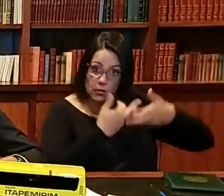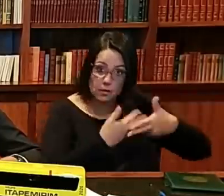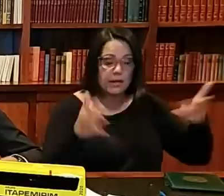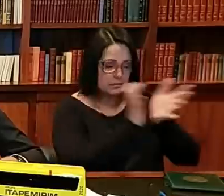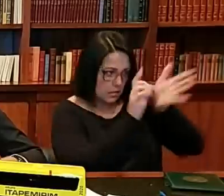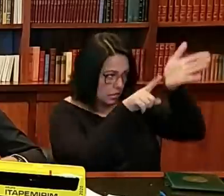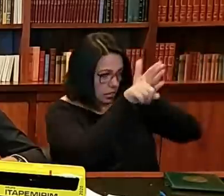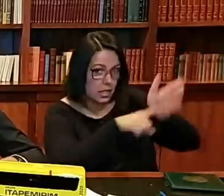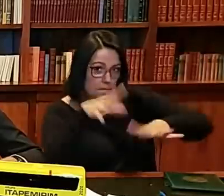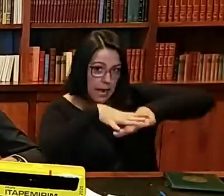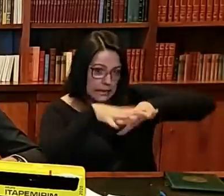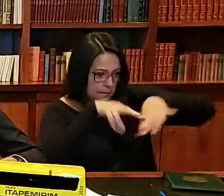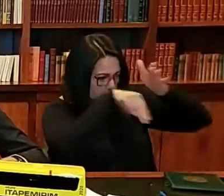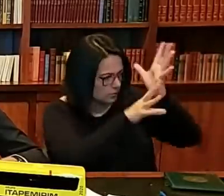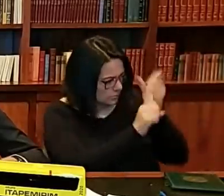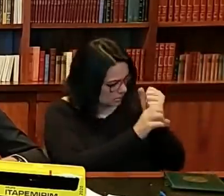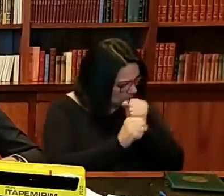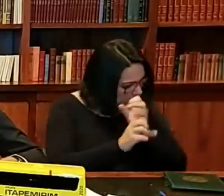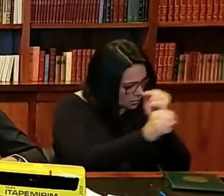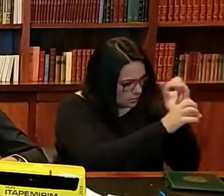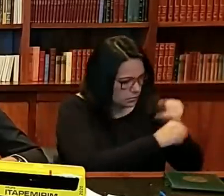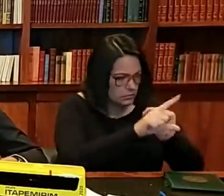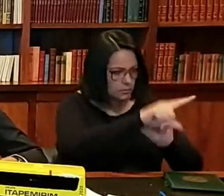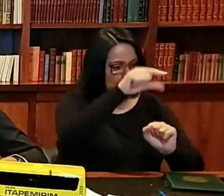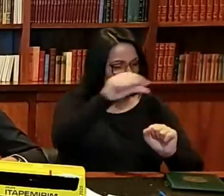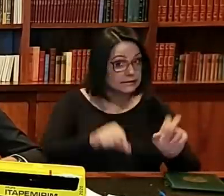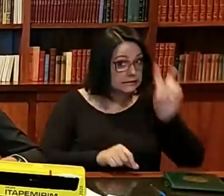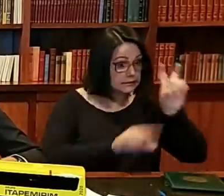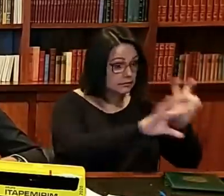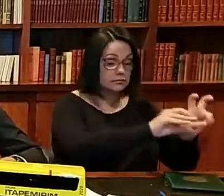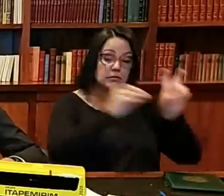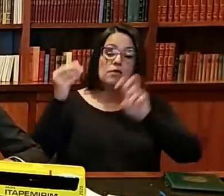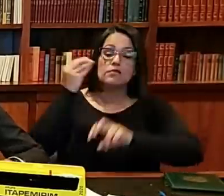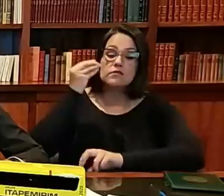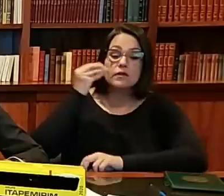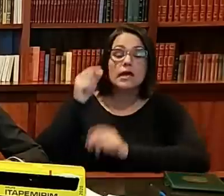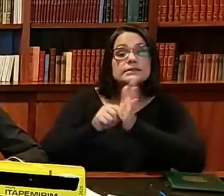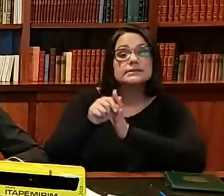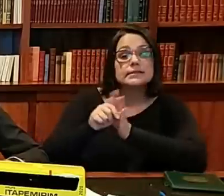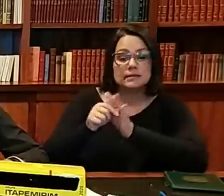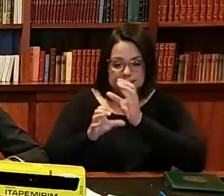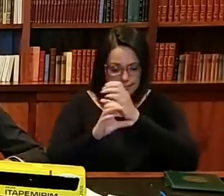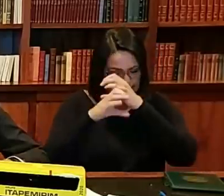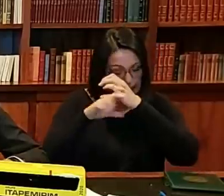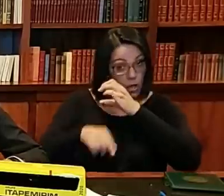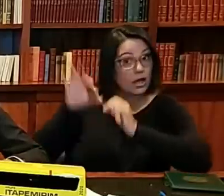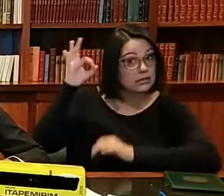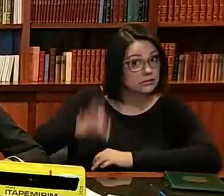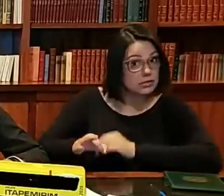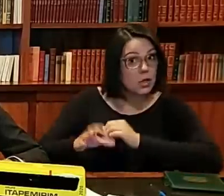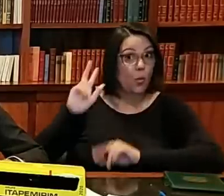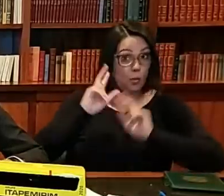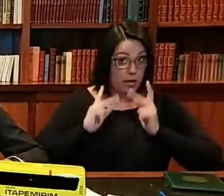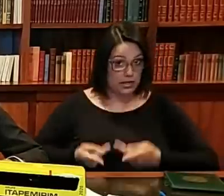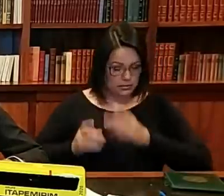modelamento matemático. Dali, 5 deles foram selecionados para fazer testes in vitro com célula real no laboratório, células